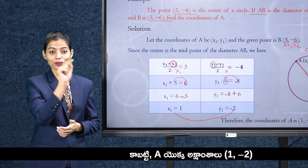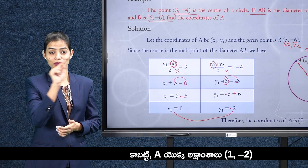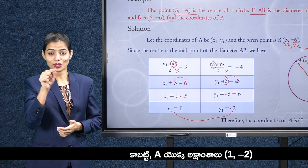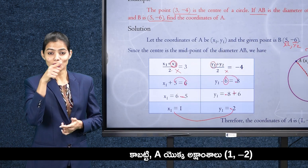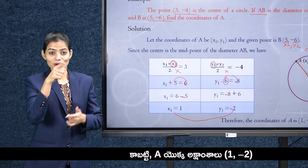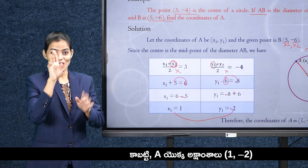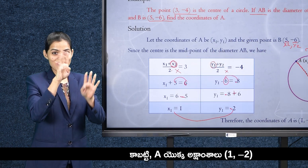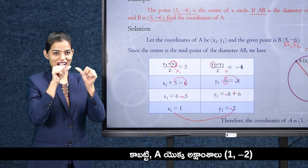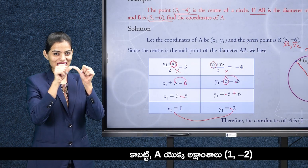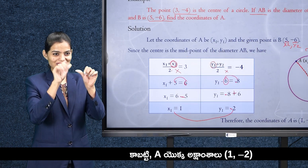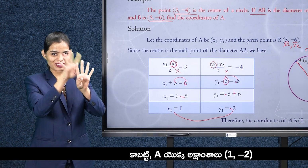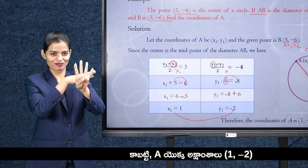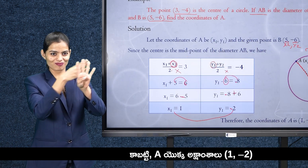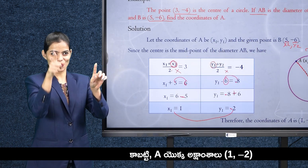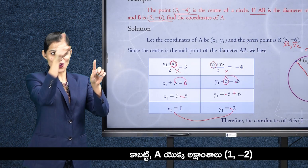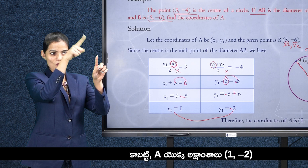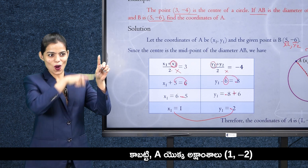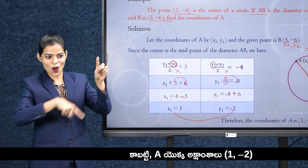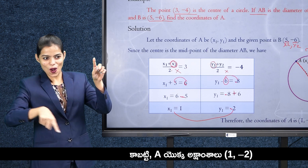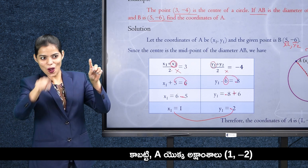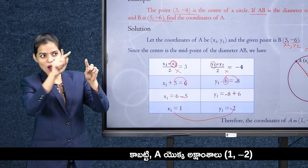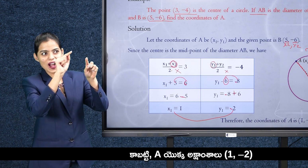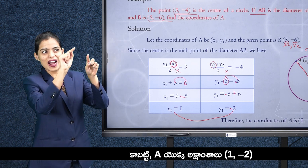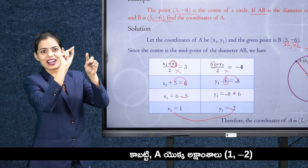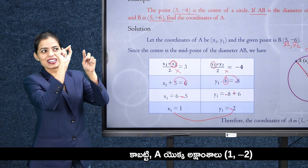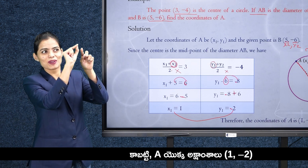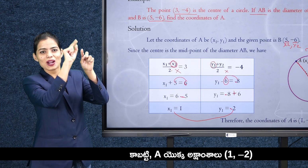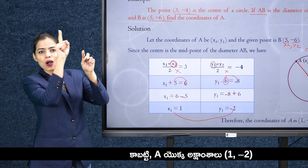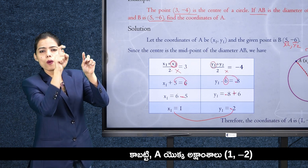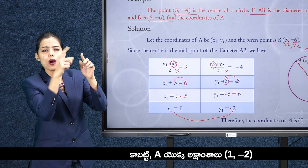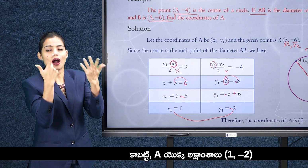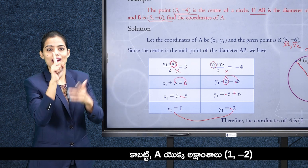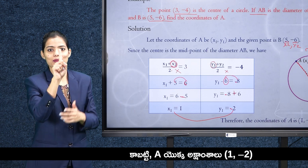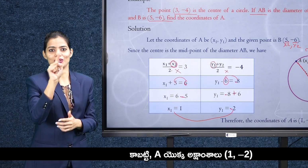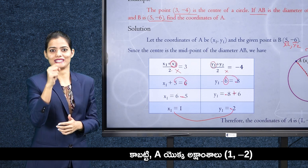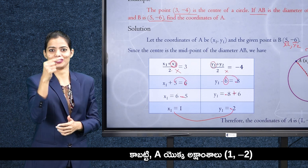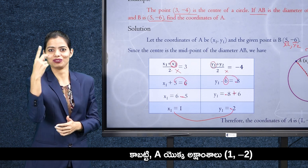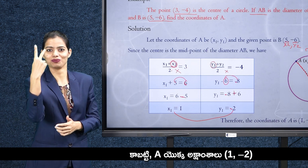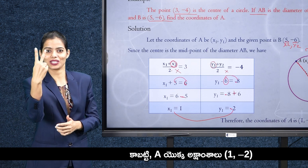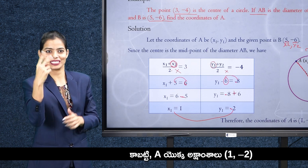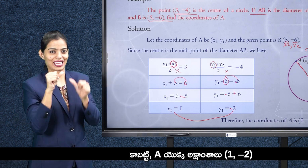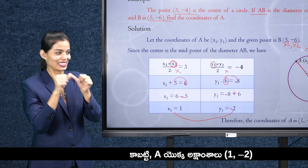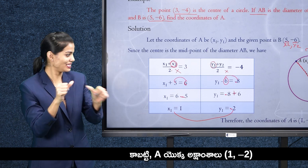కాబట్టి ఏ యొక్క అక్షాంశాలు 1 -2.